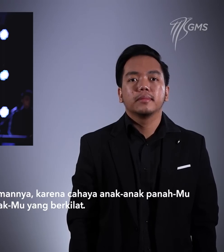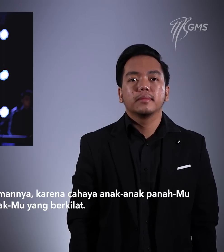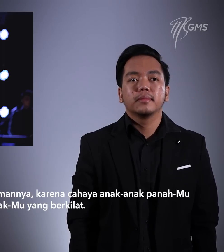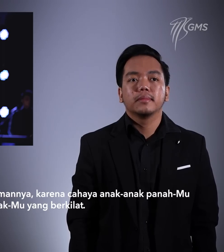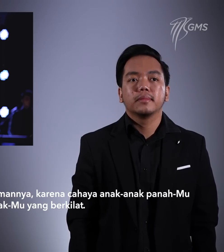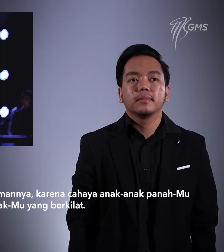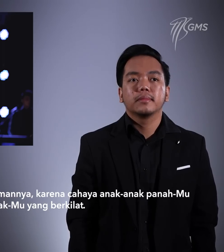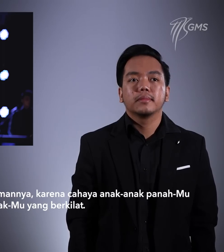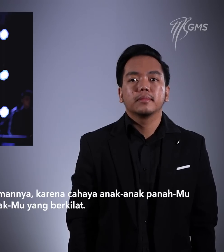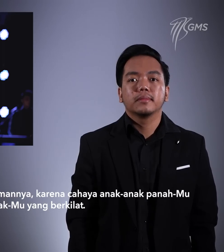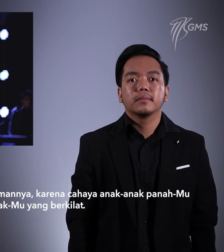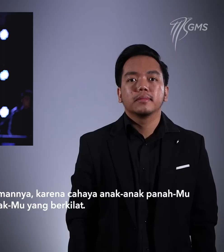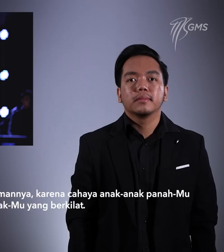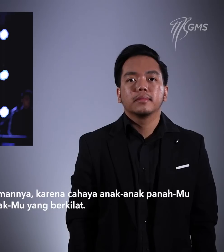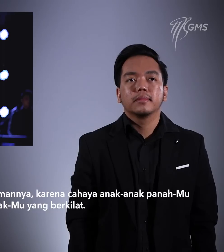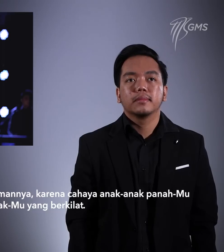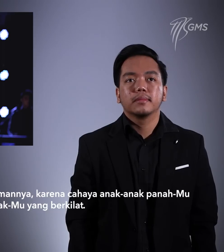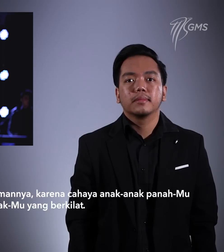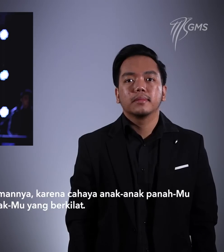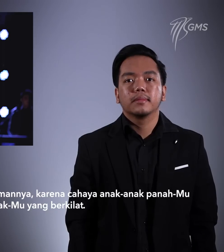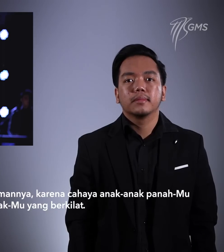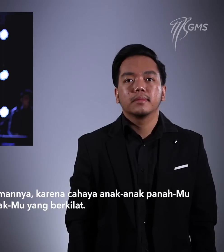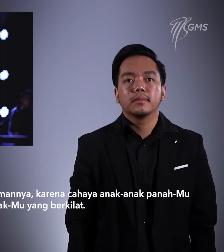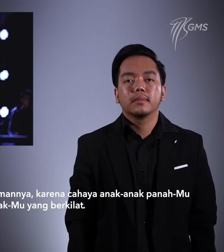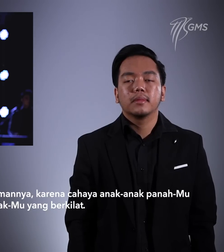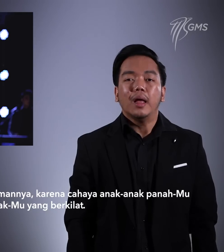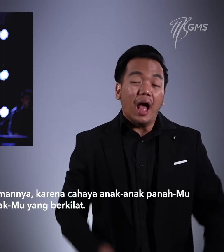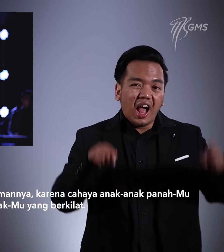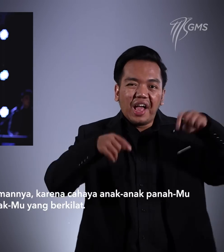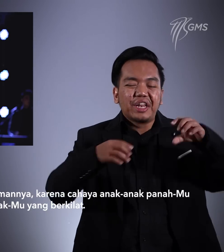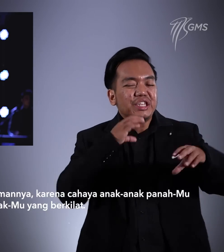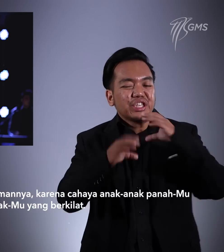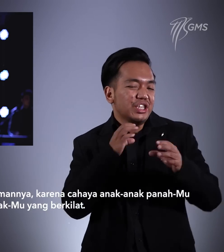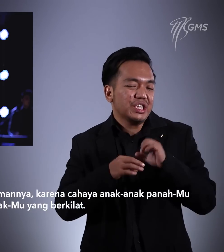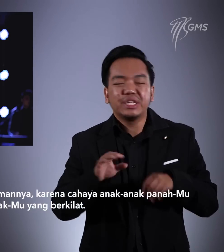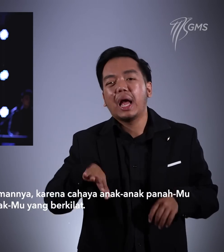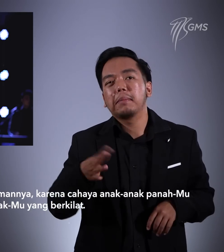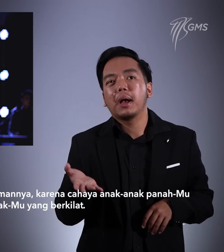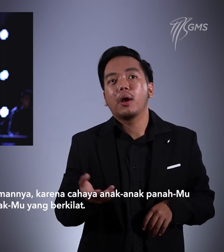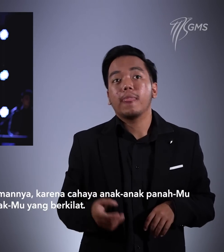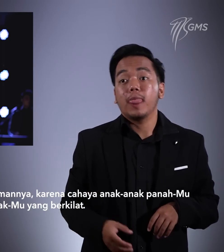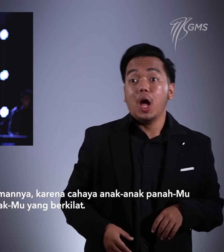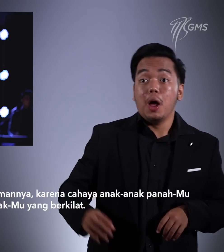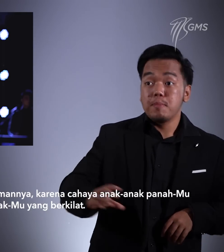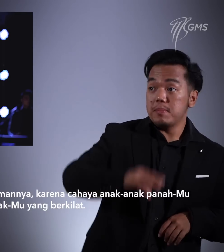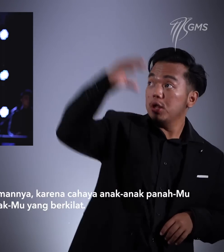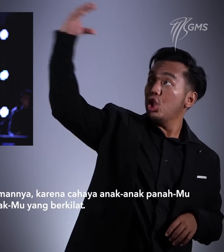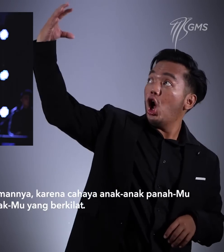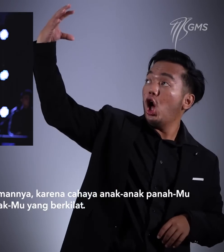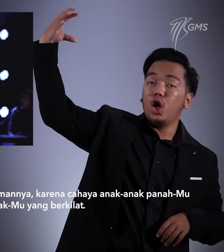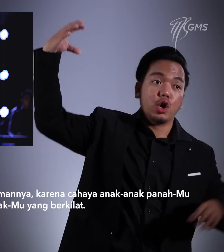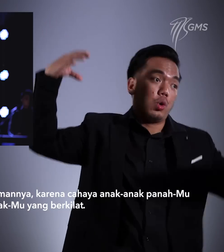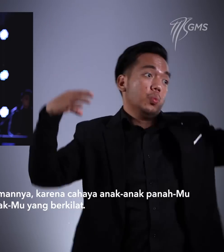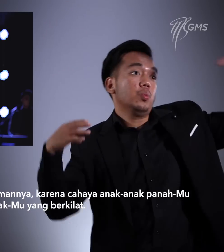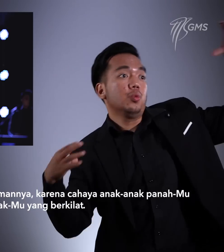tempat kediamannya, sedangkan kilauan tombak terus berperang. Ingat itu? Musa ketika